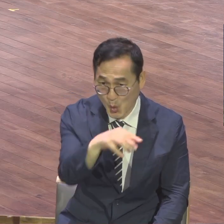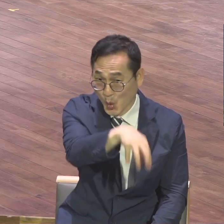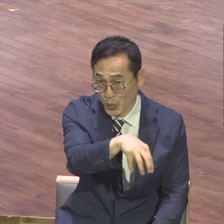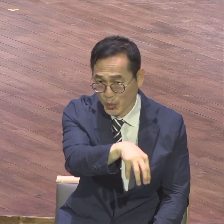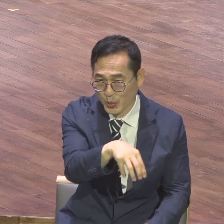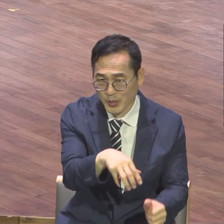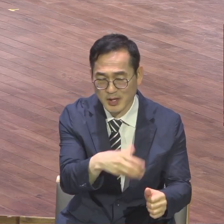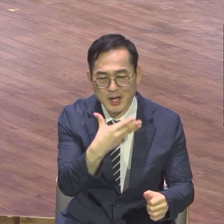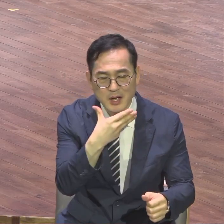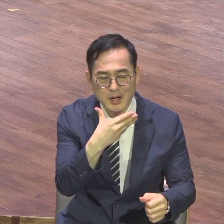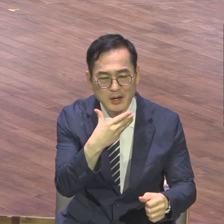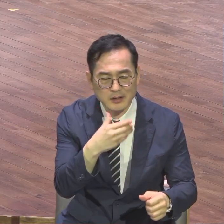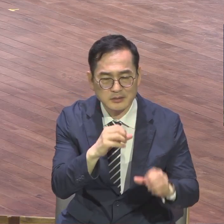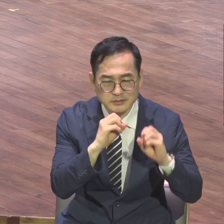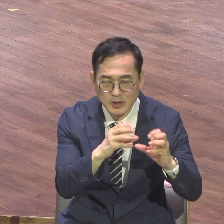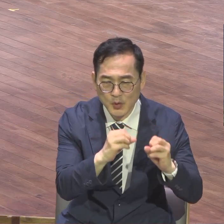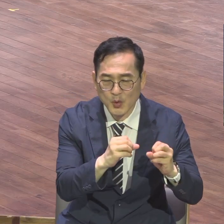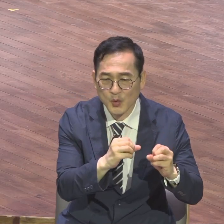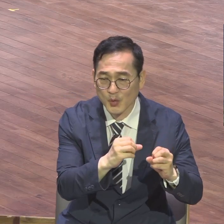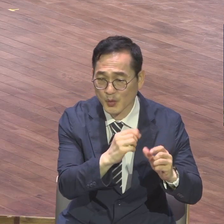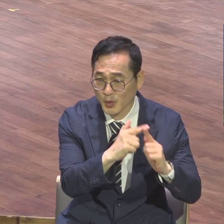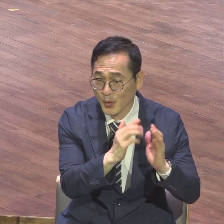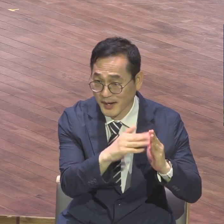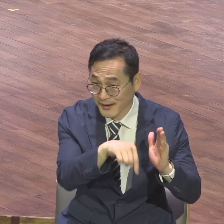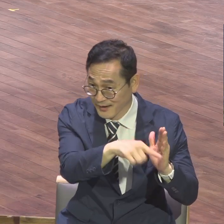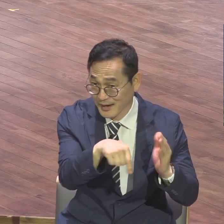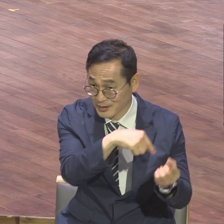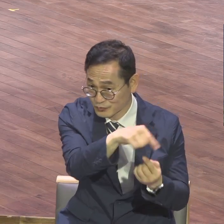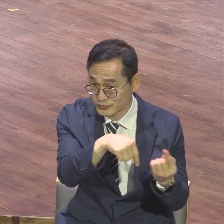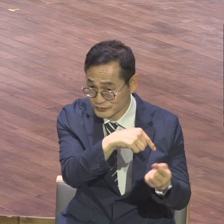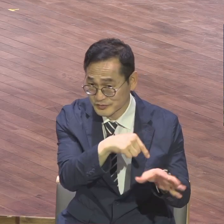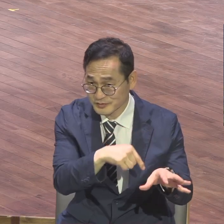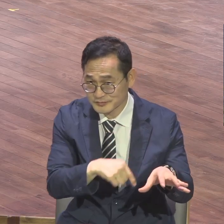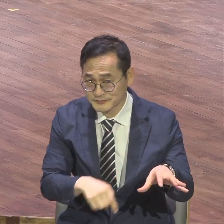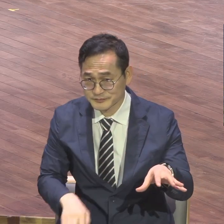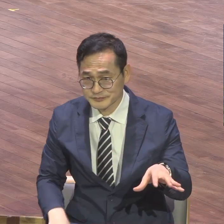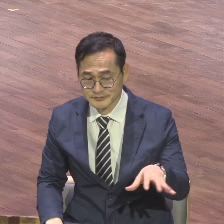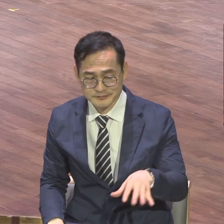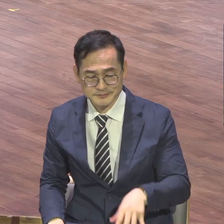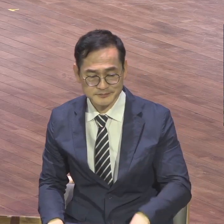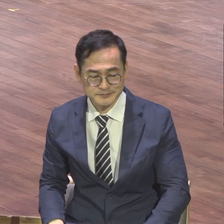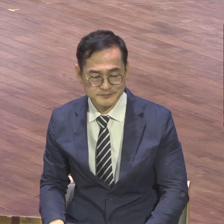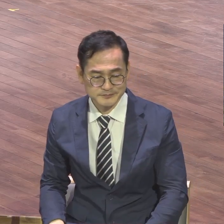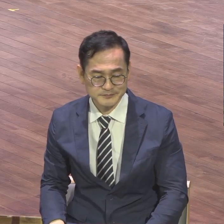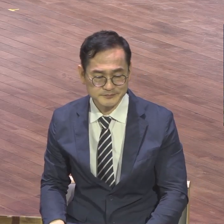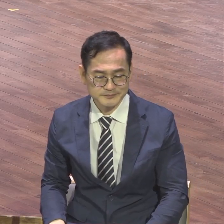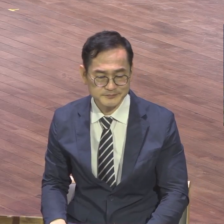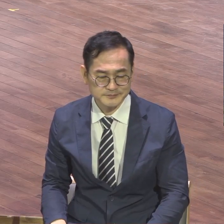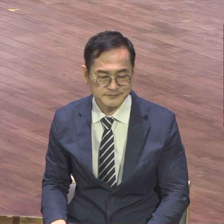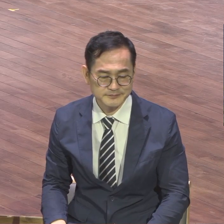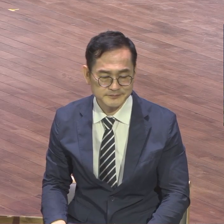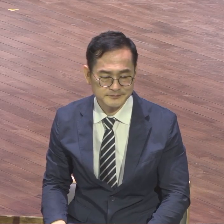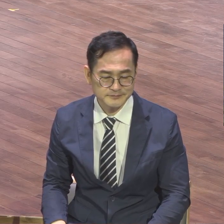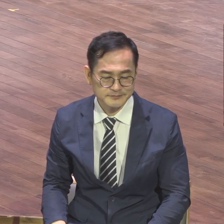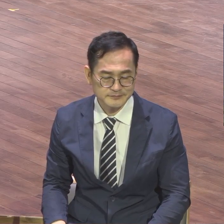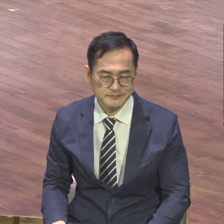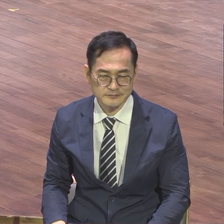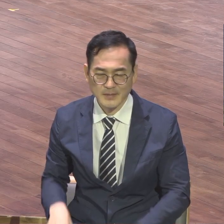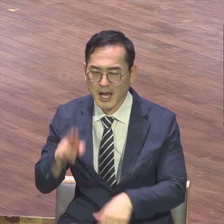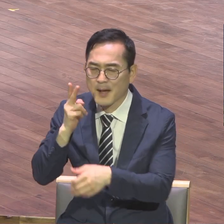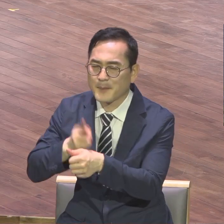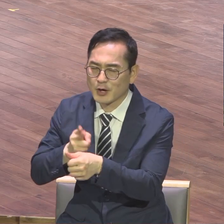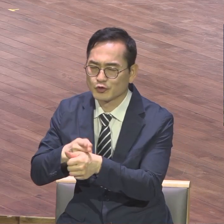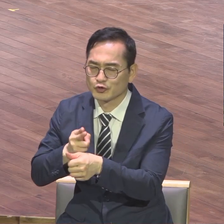디모데는 바울의 순교 이후 에베소에서 이제 감독으로 지내다가 도미티우스 황제의 박해